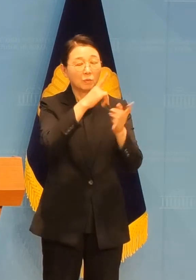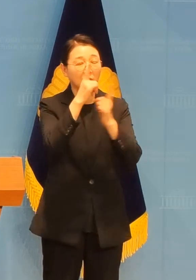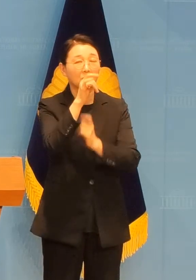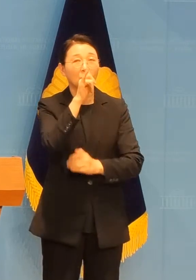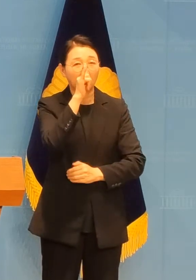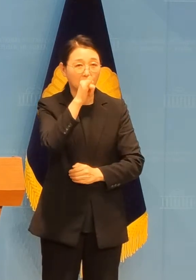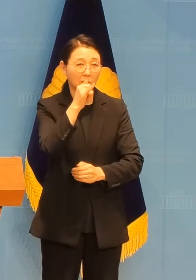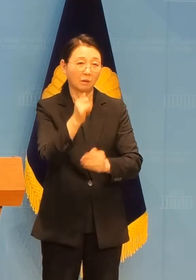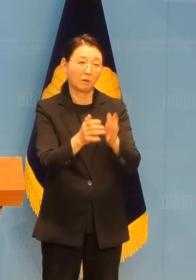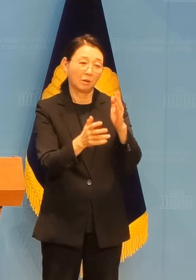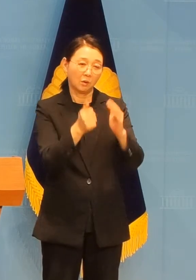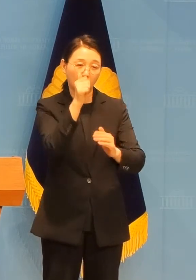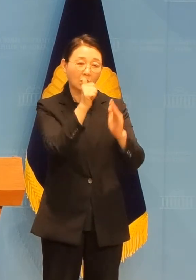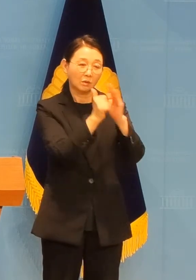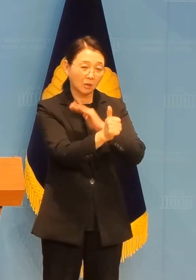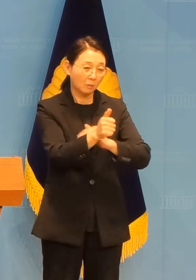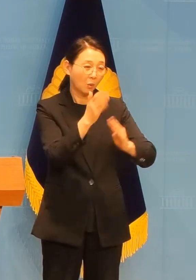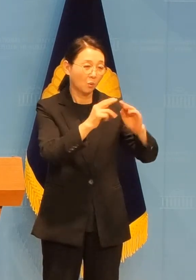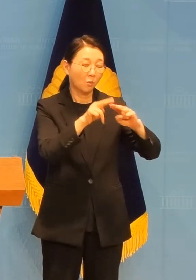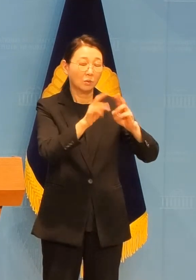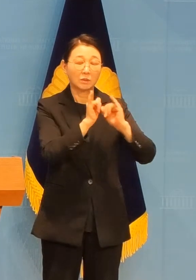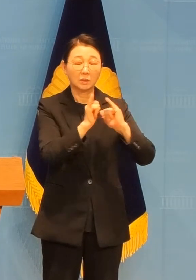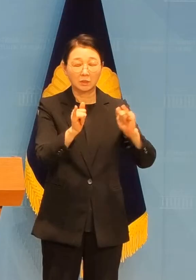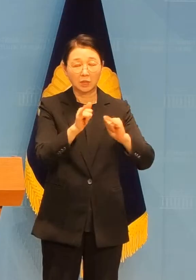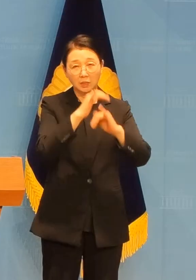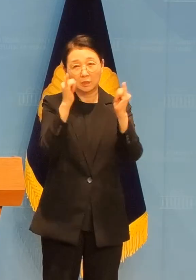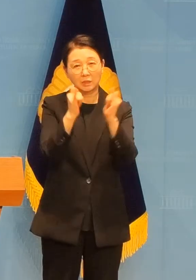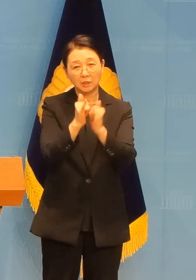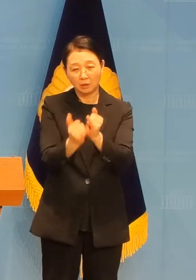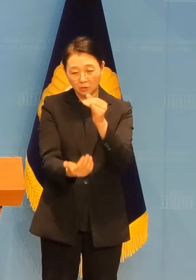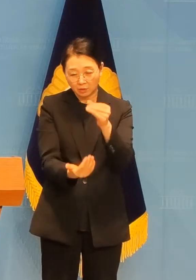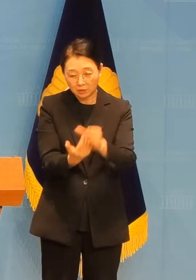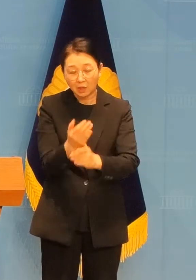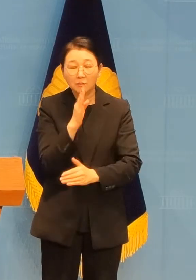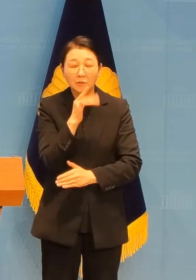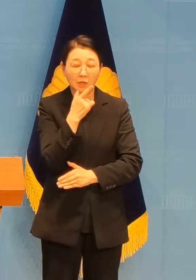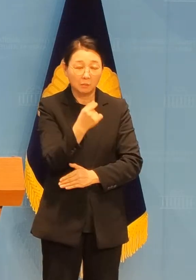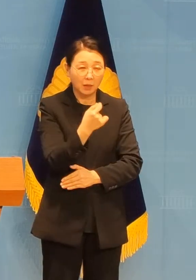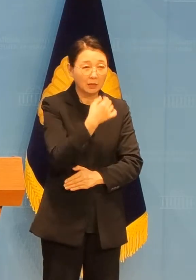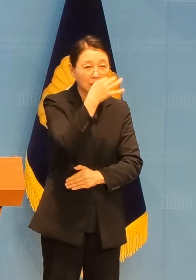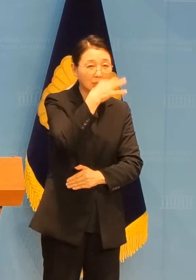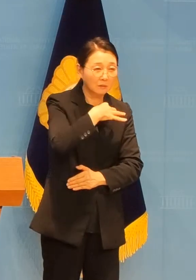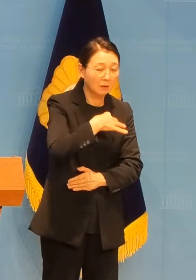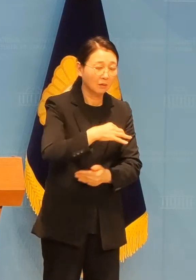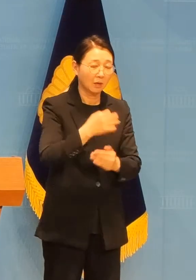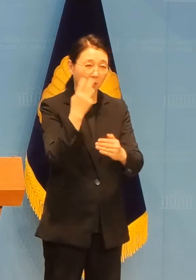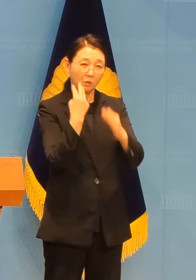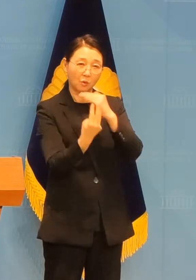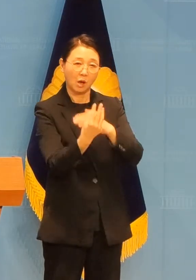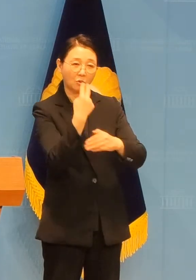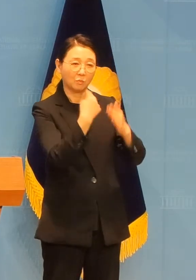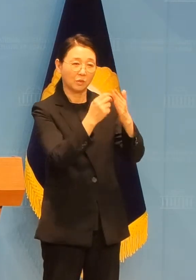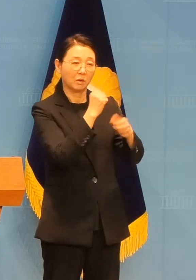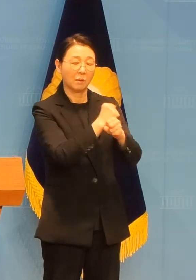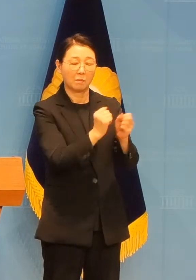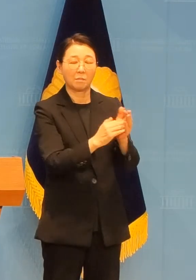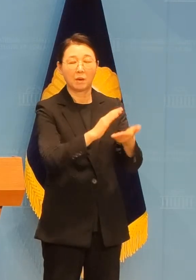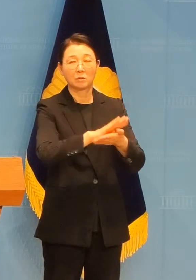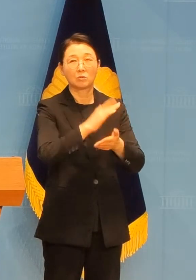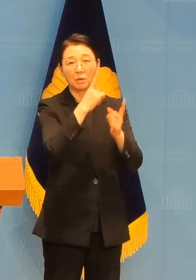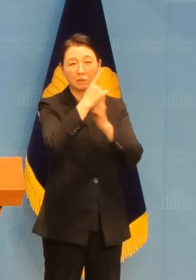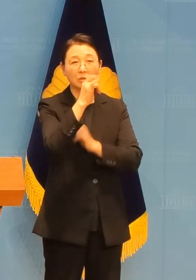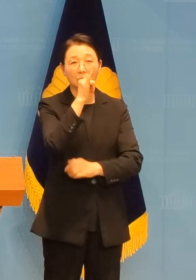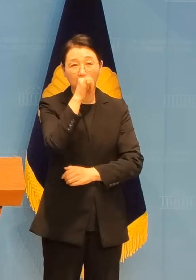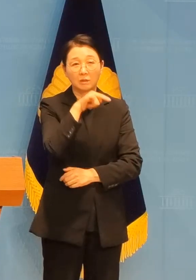대표하는 공직자가 광주에서 벌어진 사회적 참사 이래 자신의 성과와 광주 비전을 발표하는 출판 기념회를